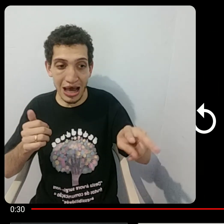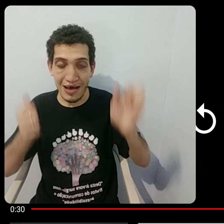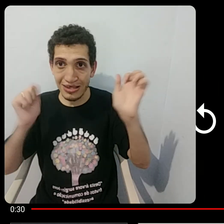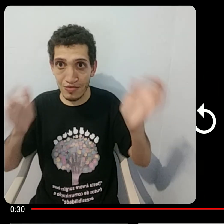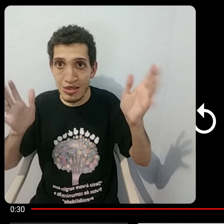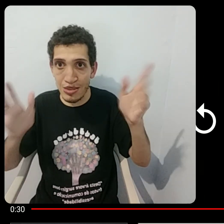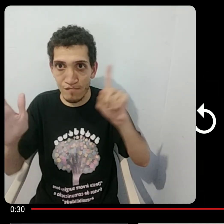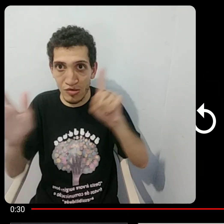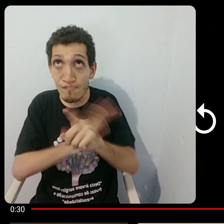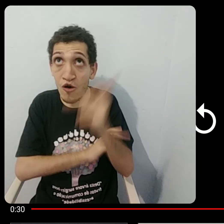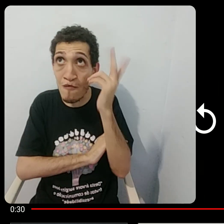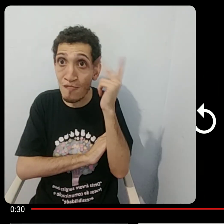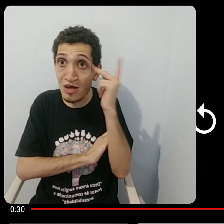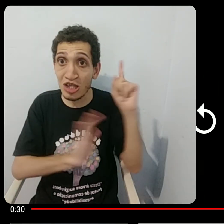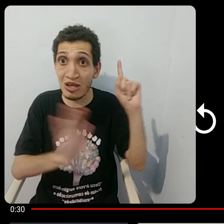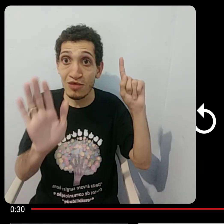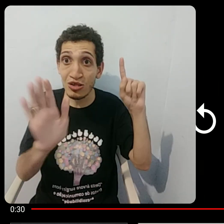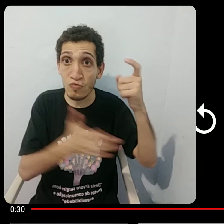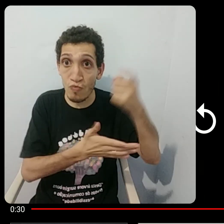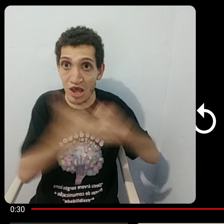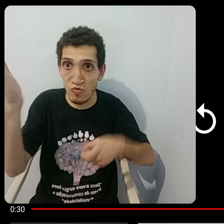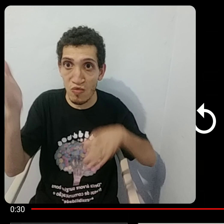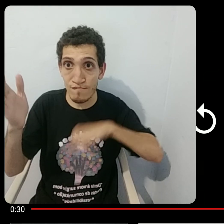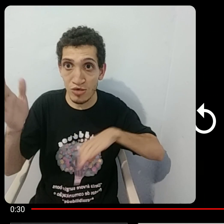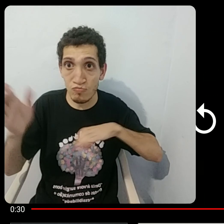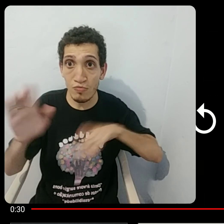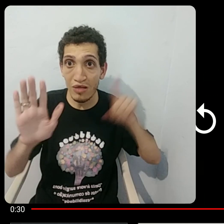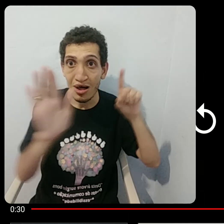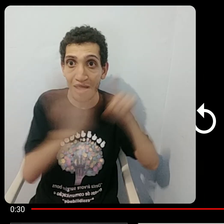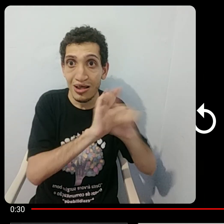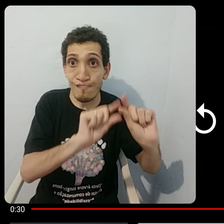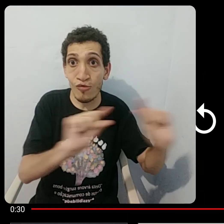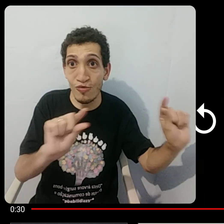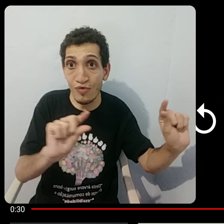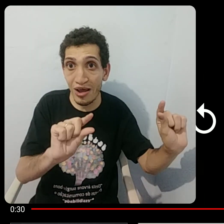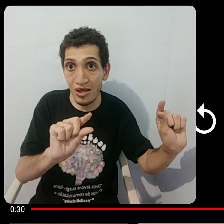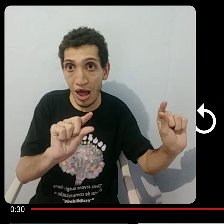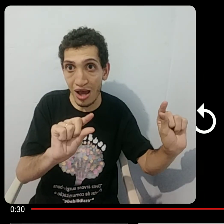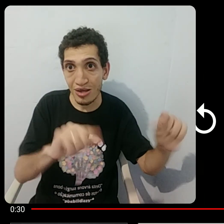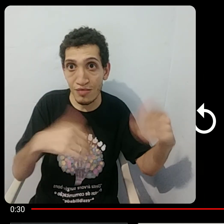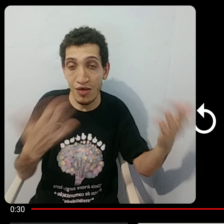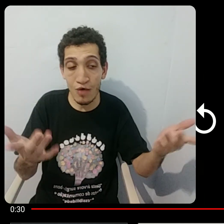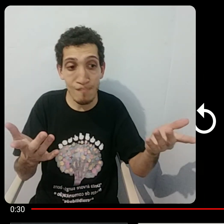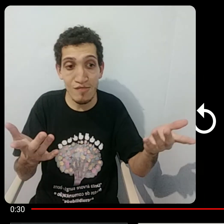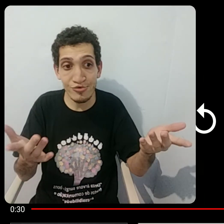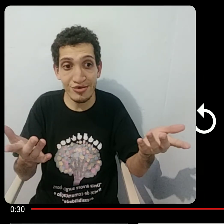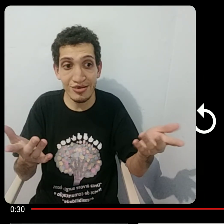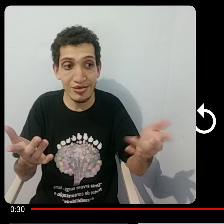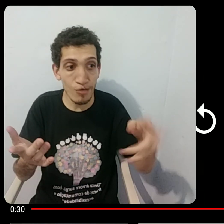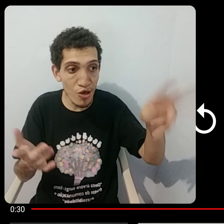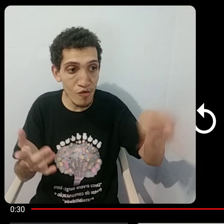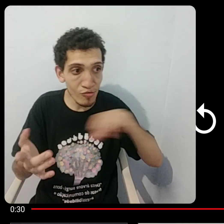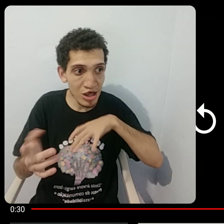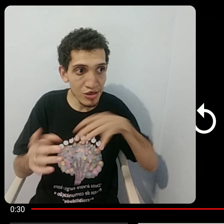lá, finalizando a pergunta, provavelmente tinha um texto da pergunta em português lá. Então, ela meio que leu e